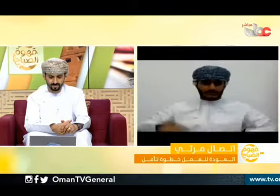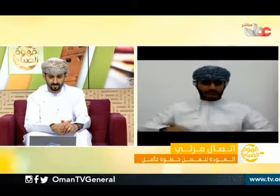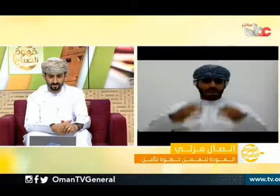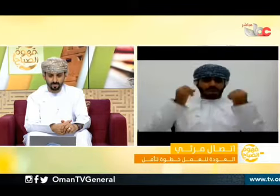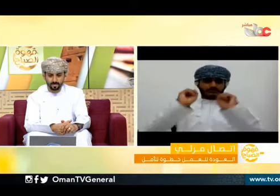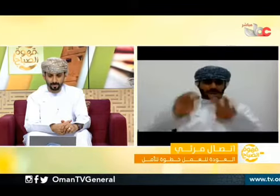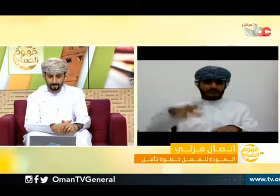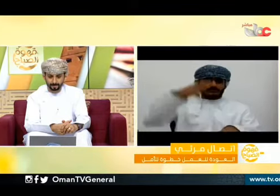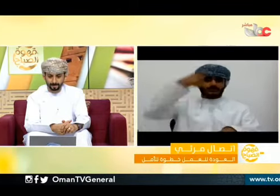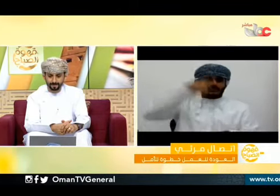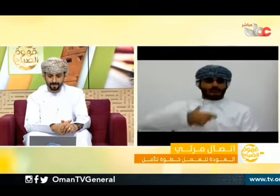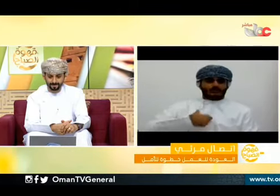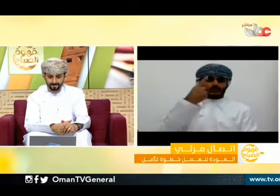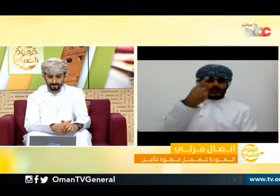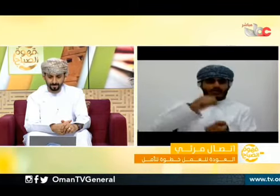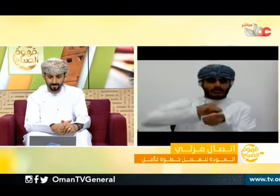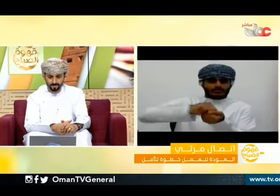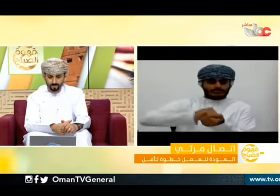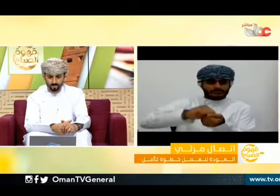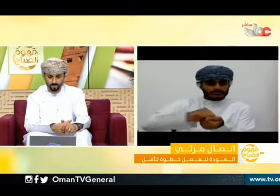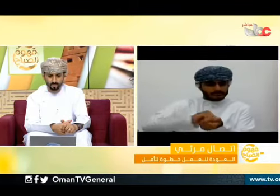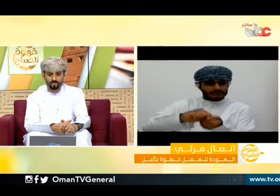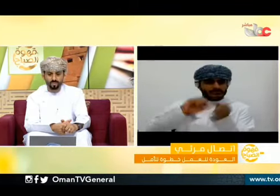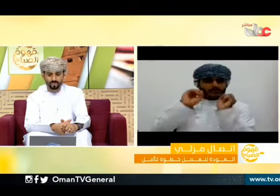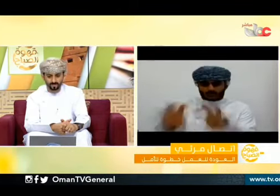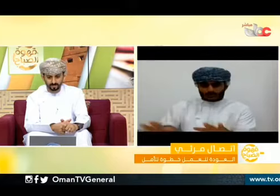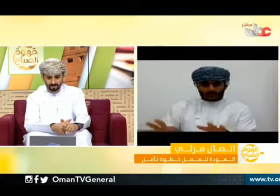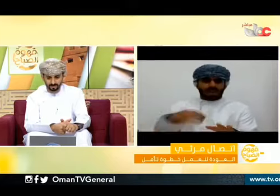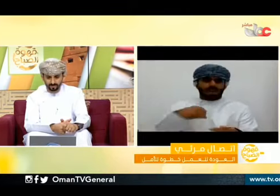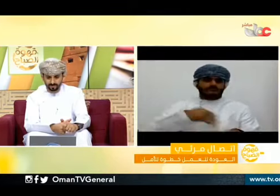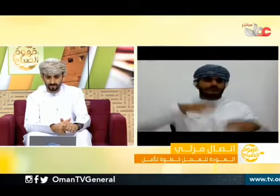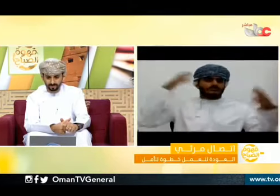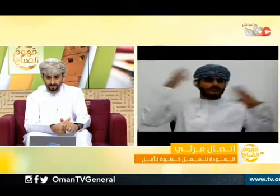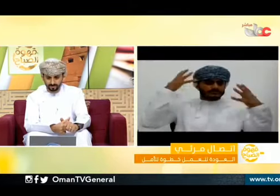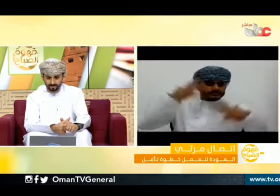معزول وتنظيفها في مكان آخر،